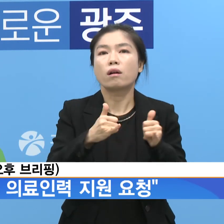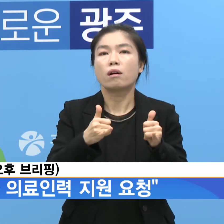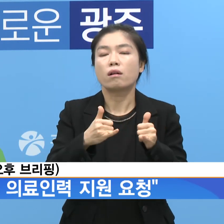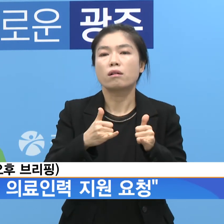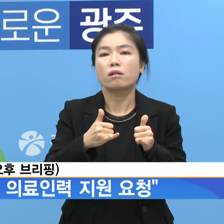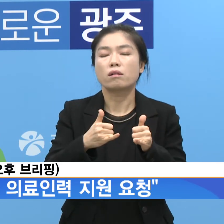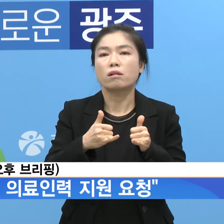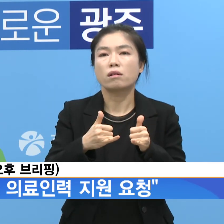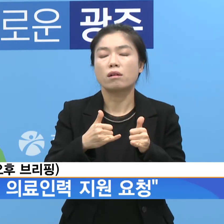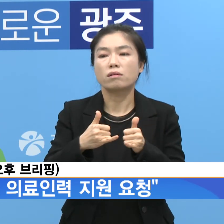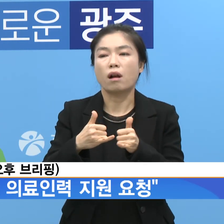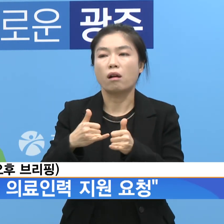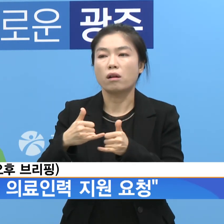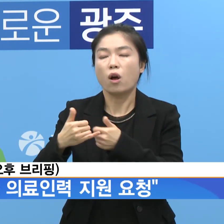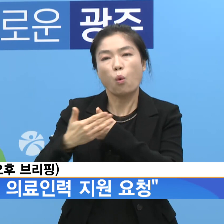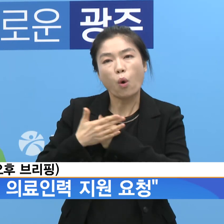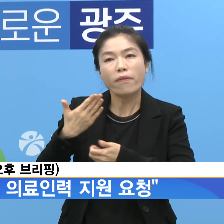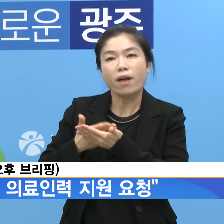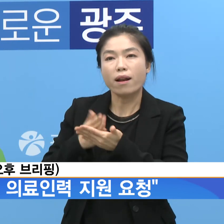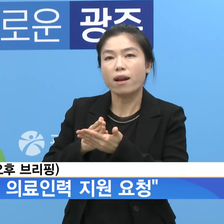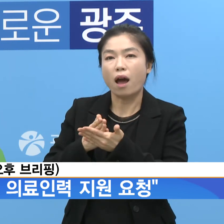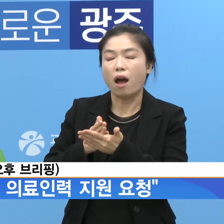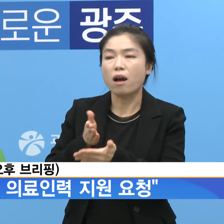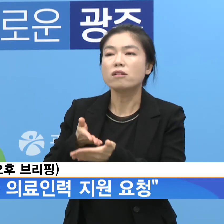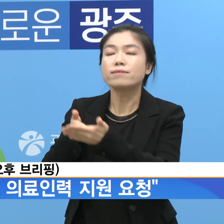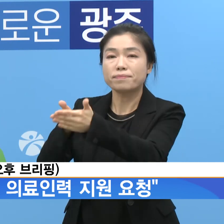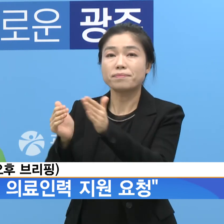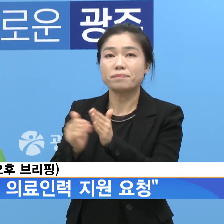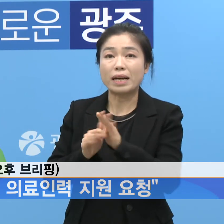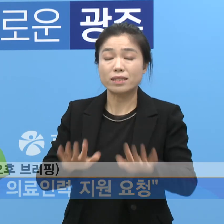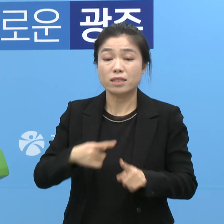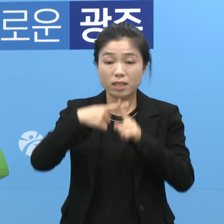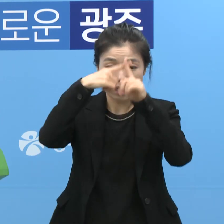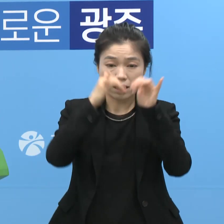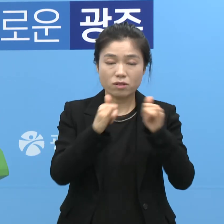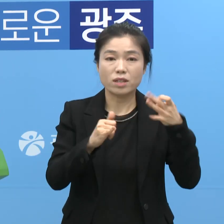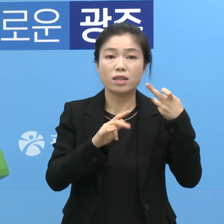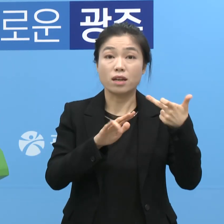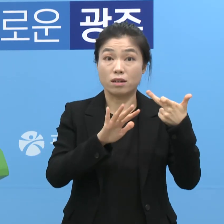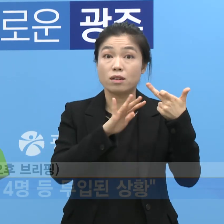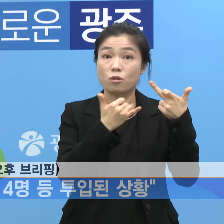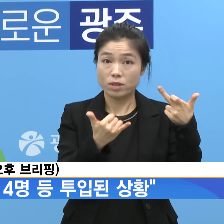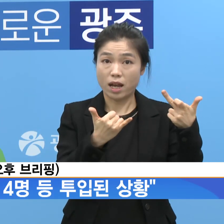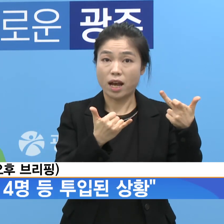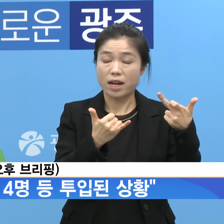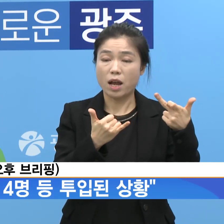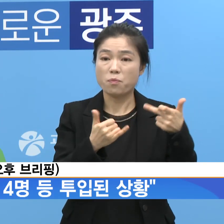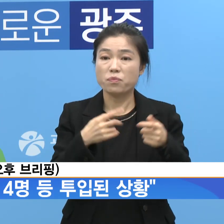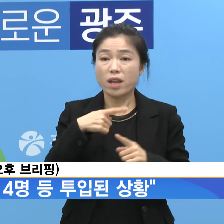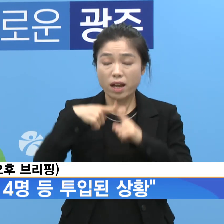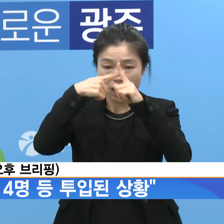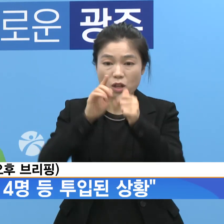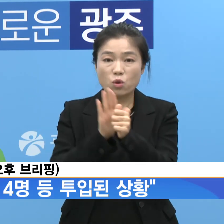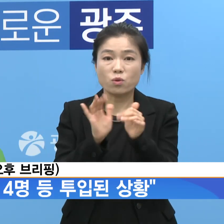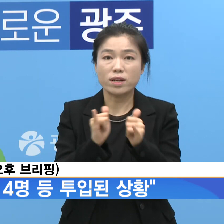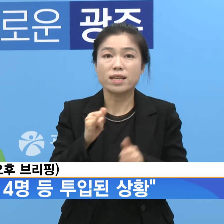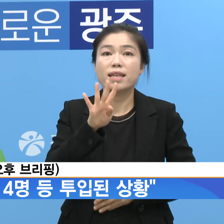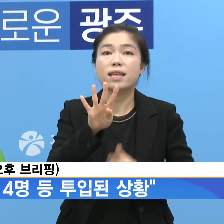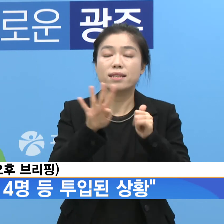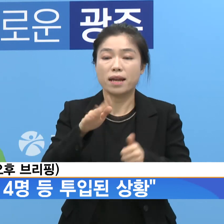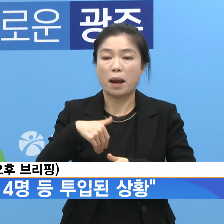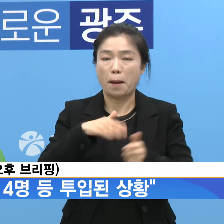종수 번 했습니다 그래서 지금 현재는 간호사 17명 간호 정산 1명이 투입된